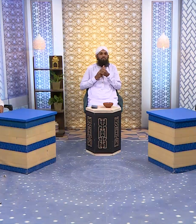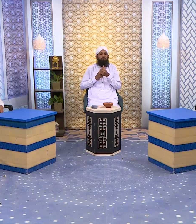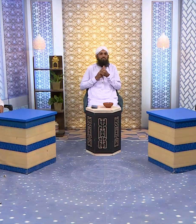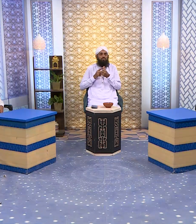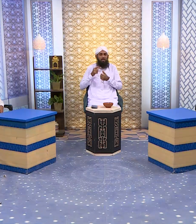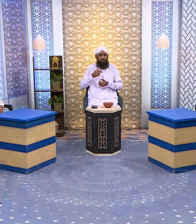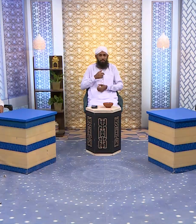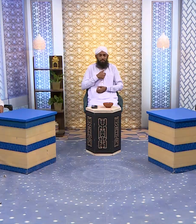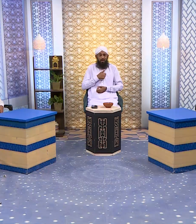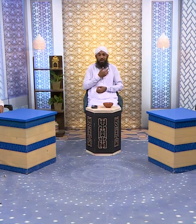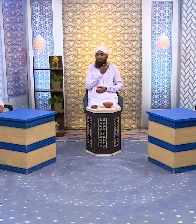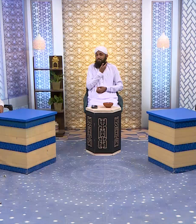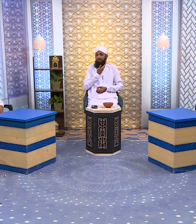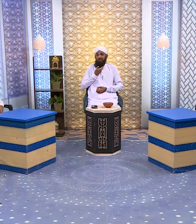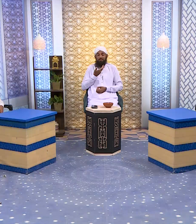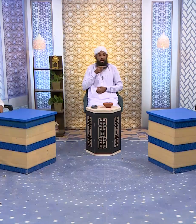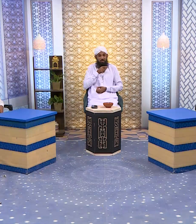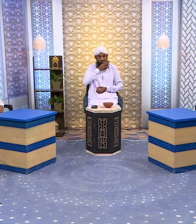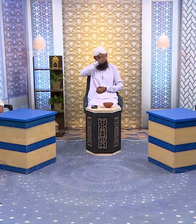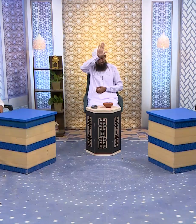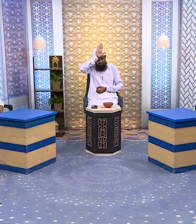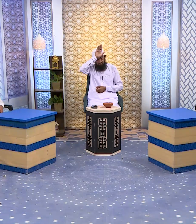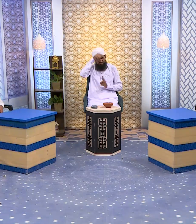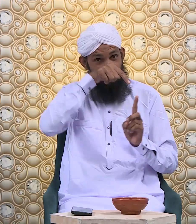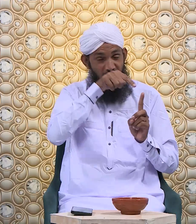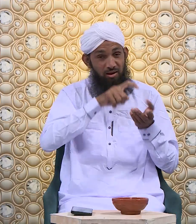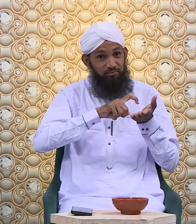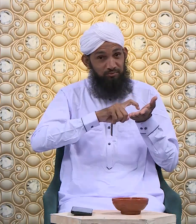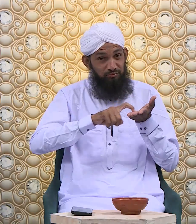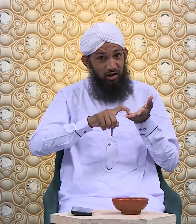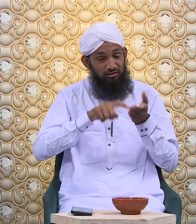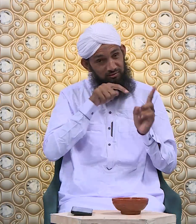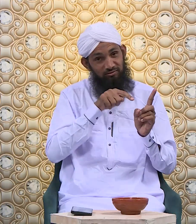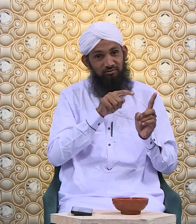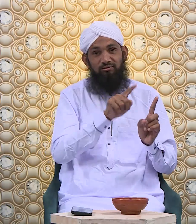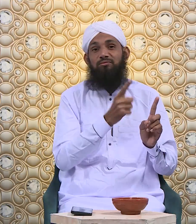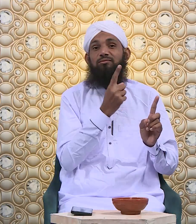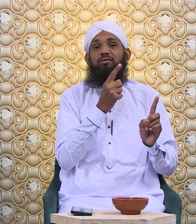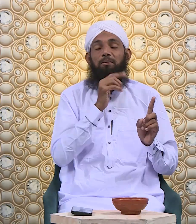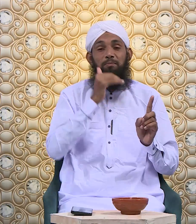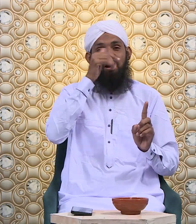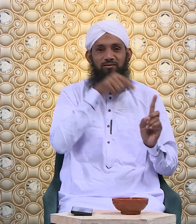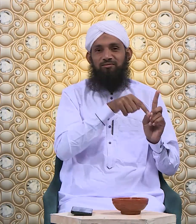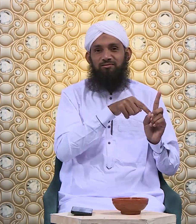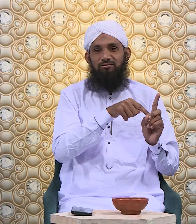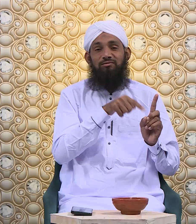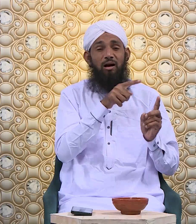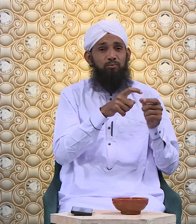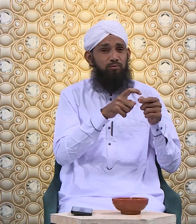وآلہ وسلم میری کیا مجال کے بے ازن و اجازت نام رکھنے پر سبقت کرتا لیکن اب جو دریافت فرمایا ہے